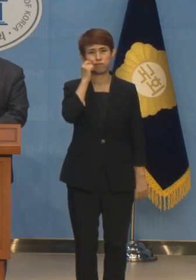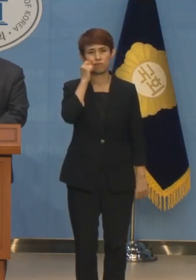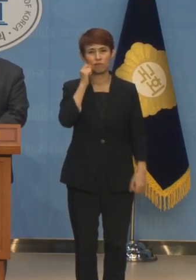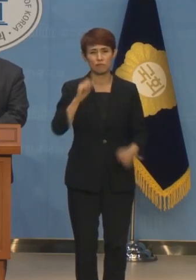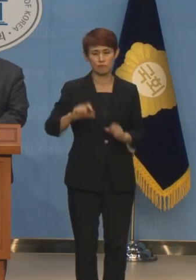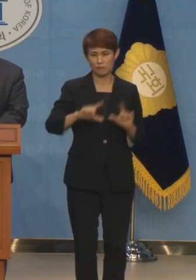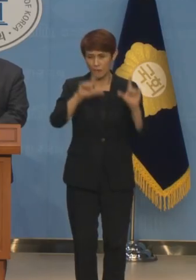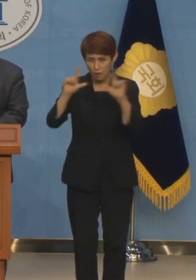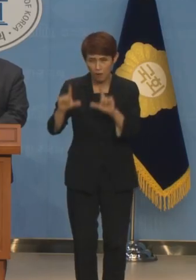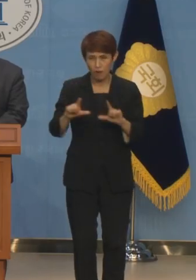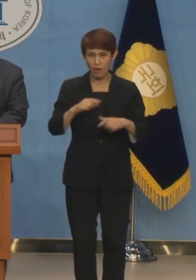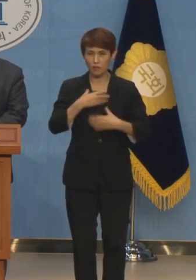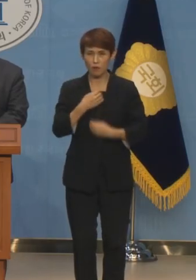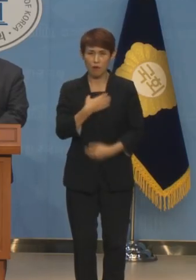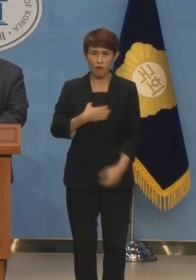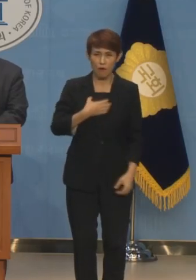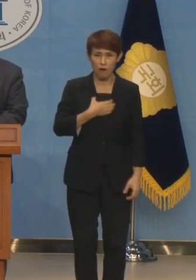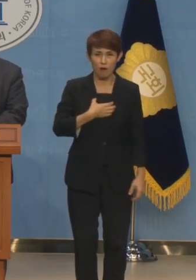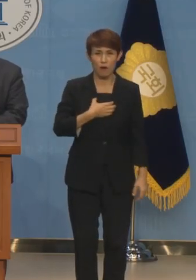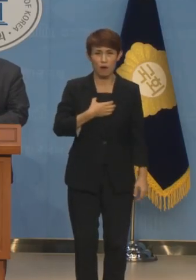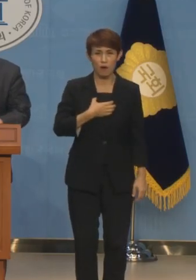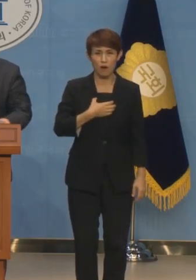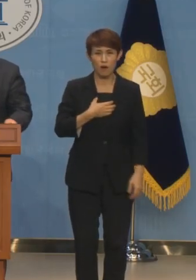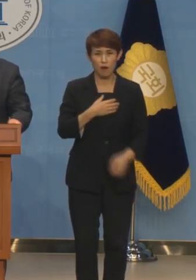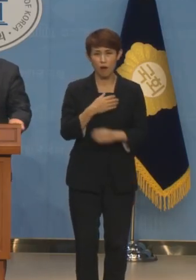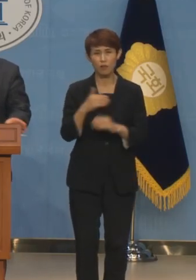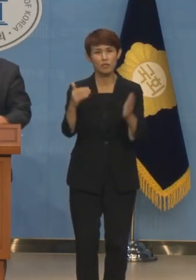생업과 안전을 위협받을 수 없습니다.